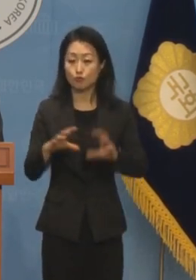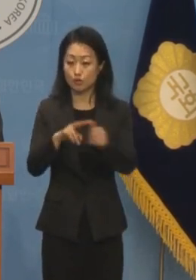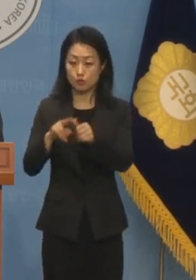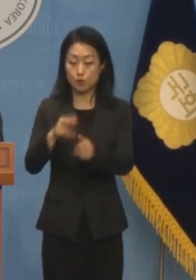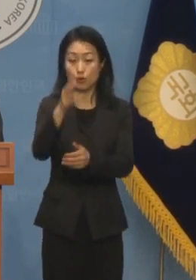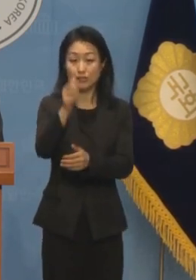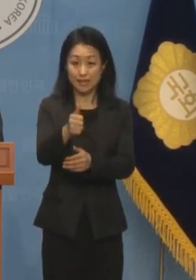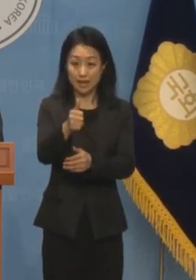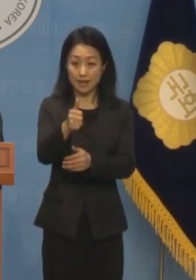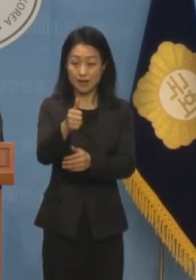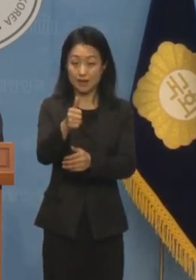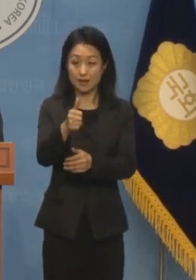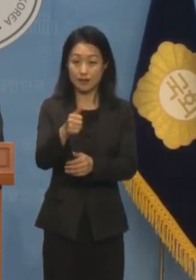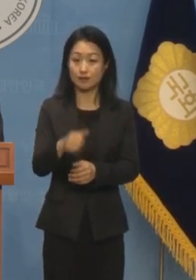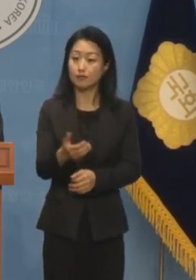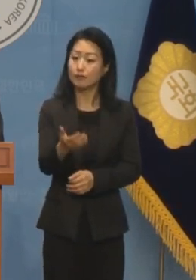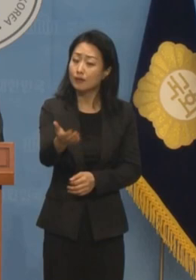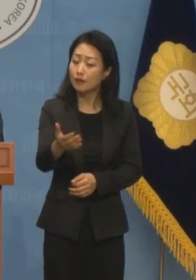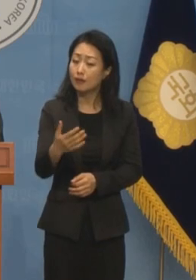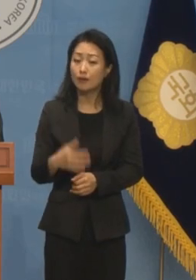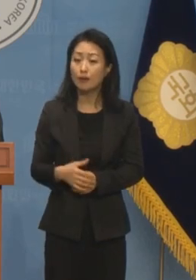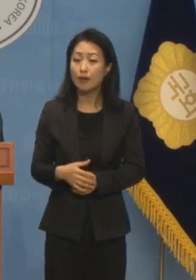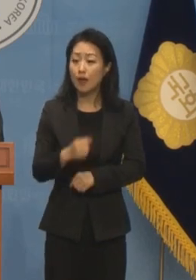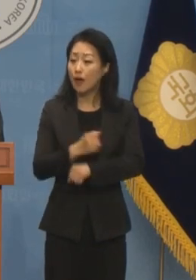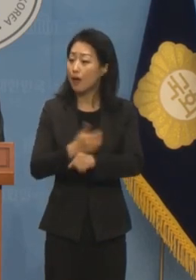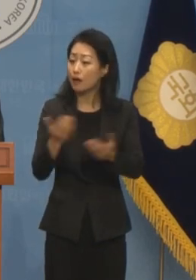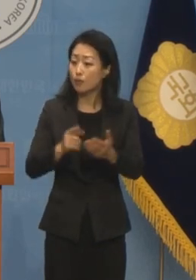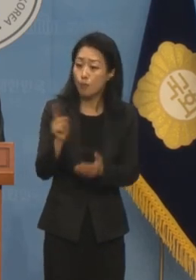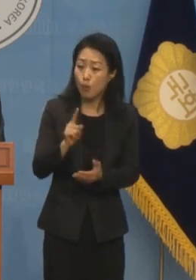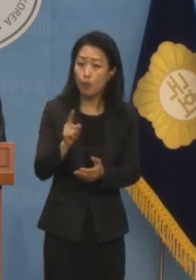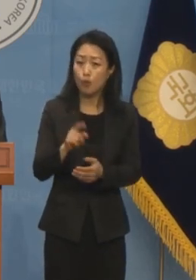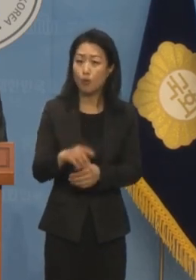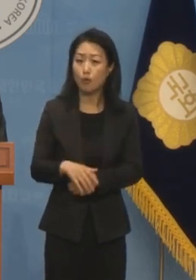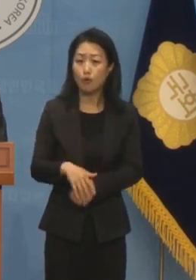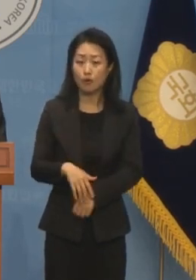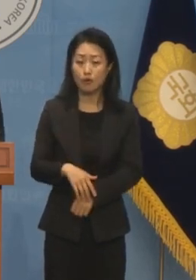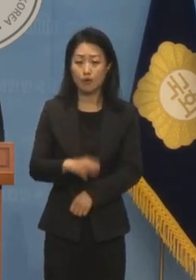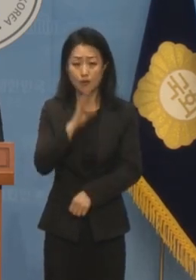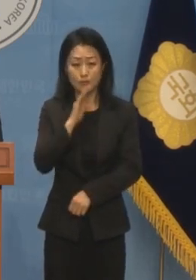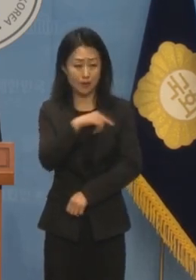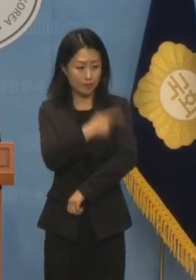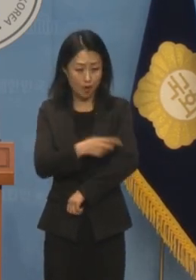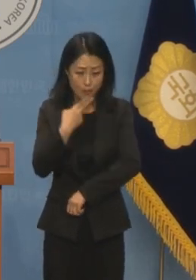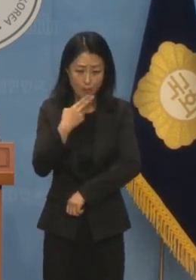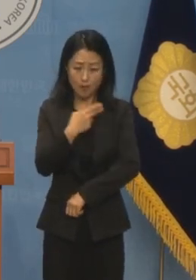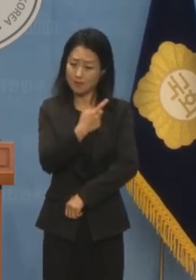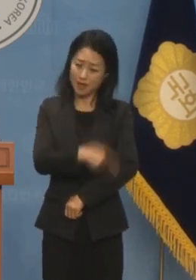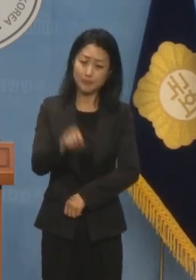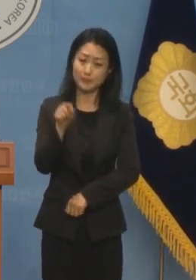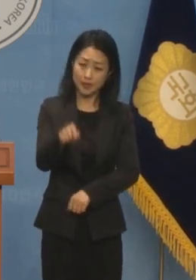국정원장으로서 무엇을 했는지 책임과 자격을 물어야 합니다.